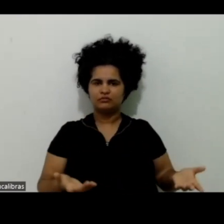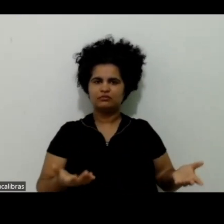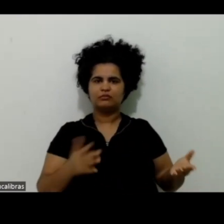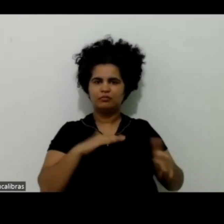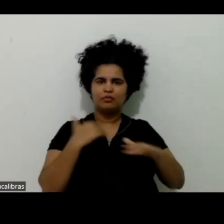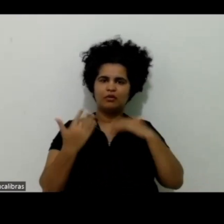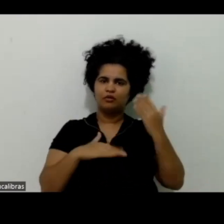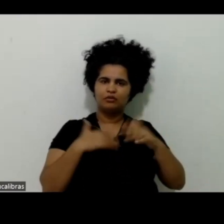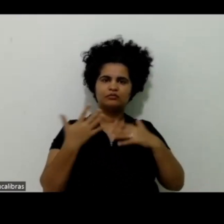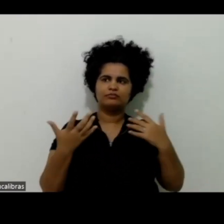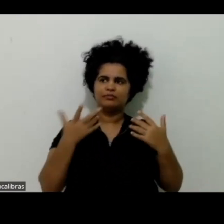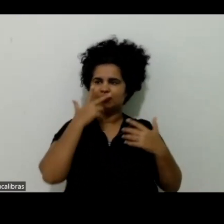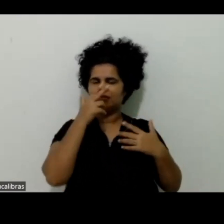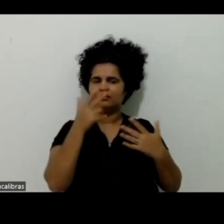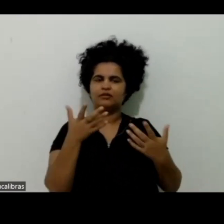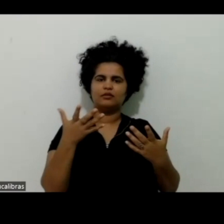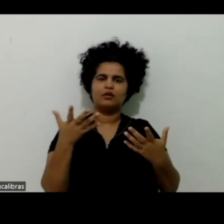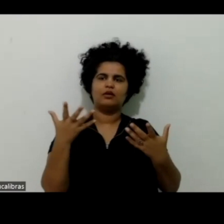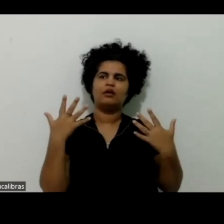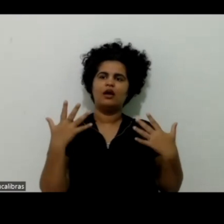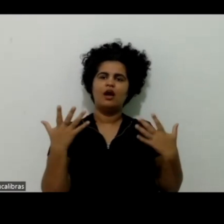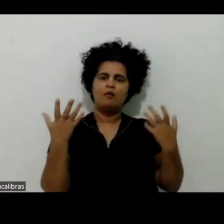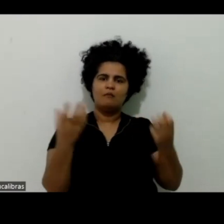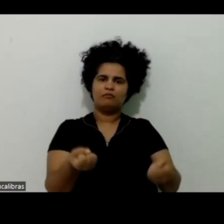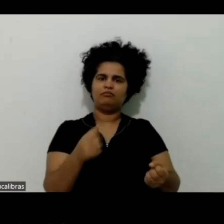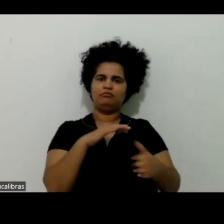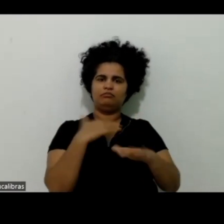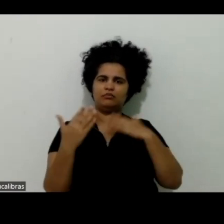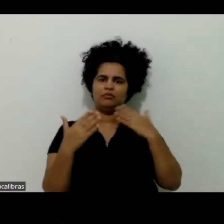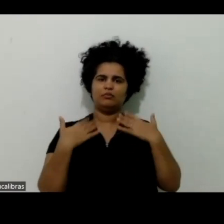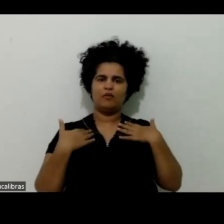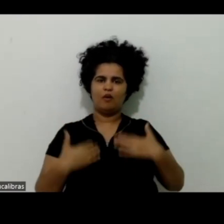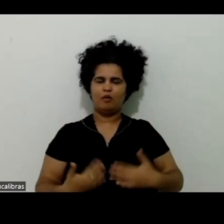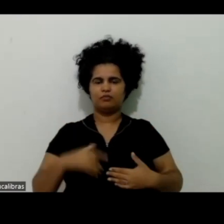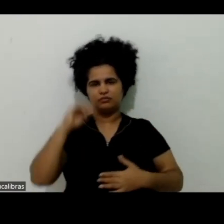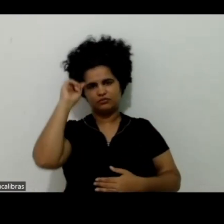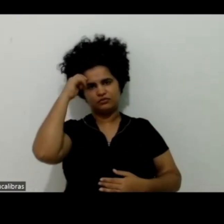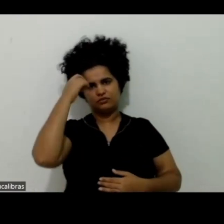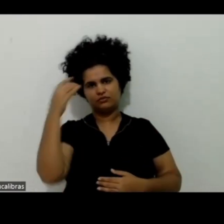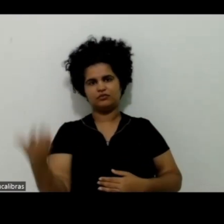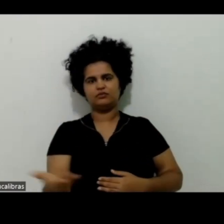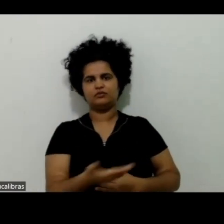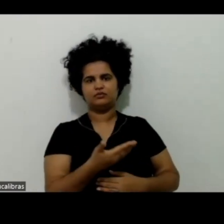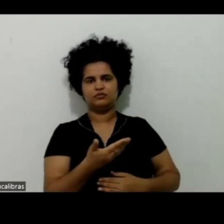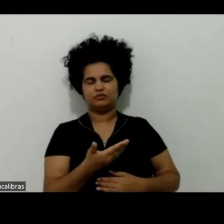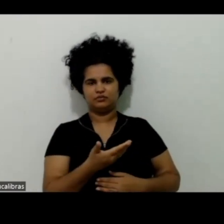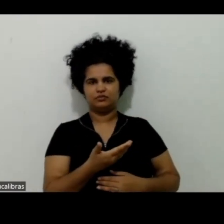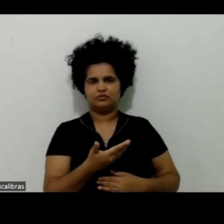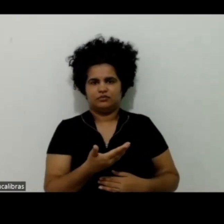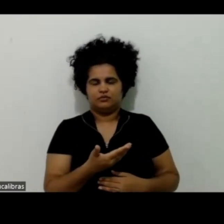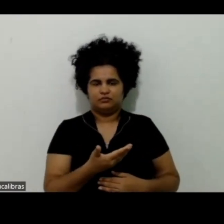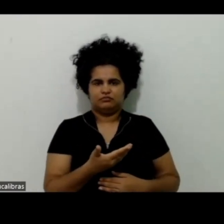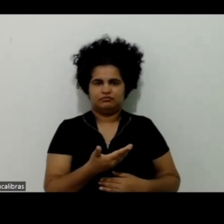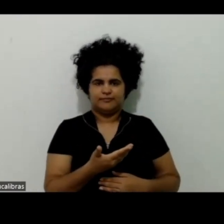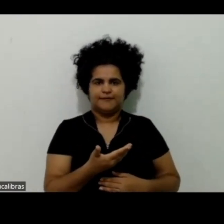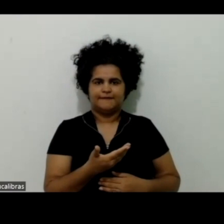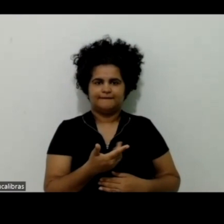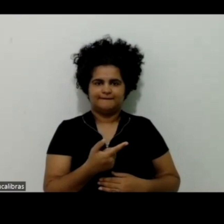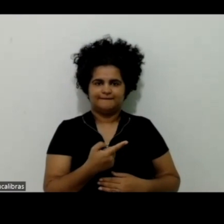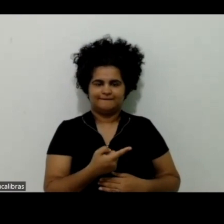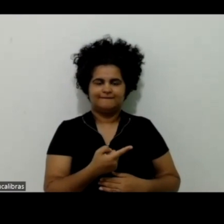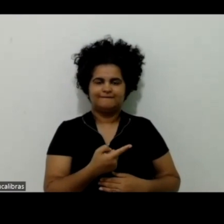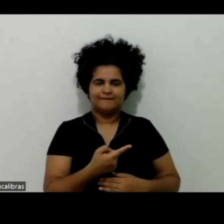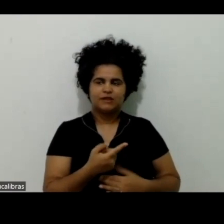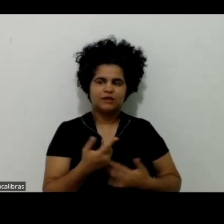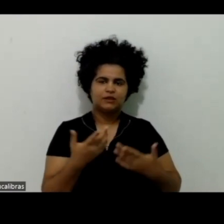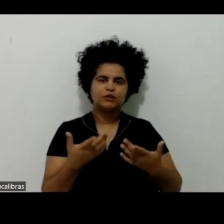aquilo que a gente falou da morte da vida social desse sujeito que a gente atende. Isso aqui é uma confissão ética, né? Isso aqui é uma